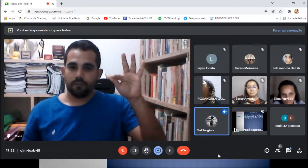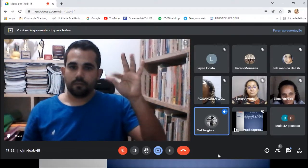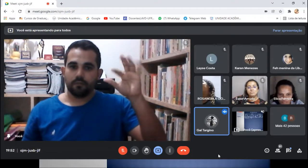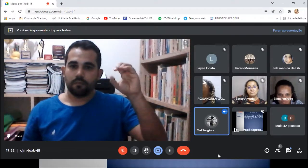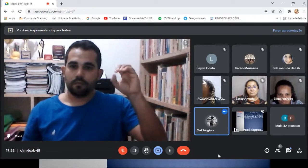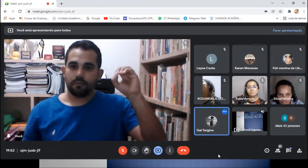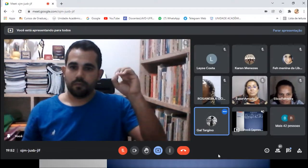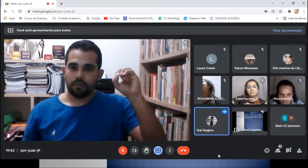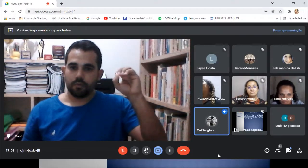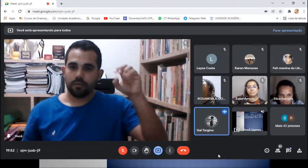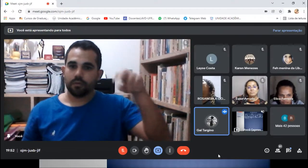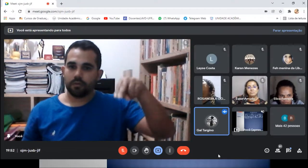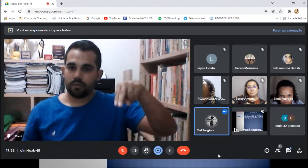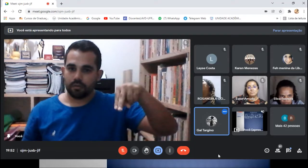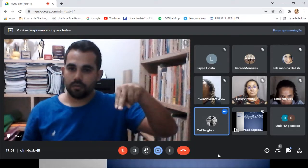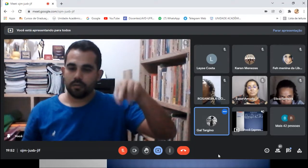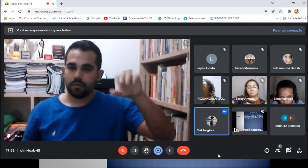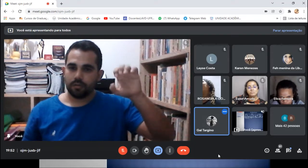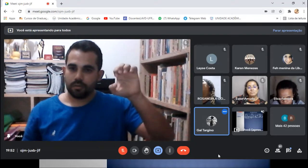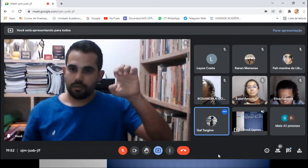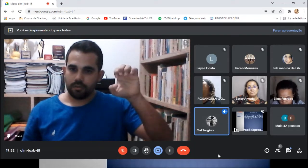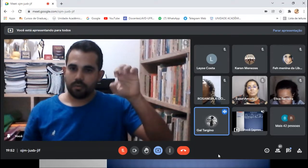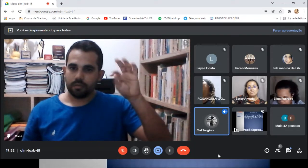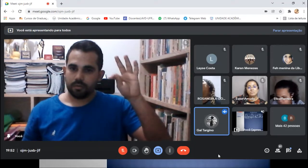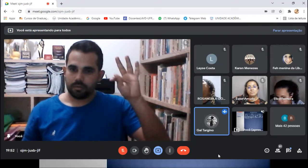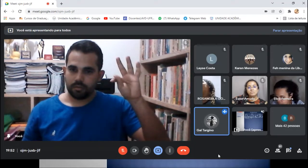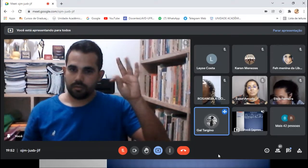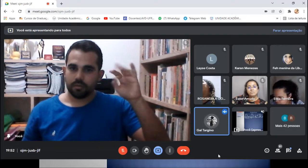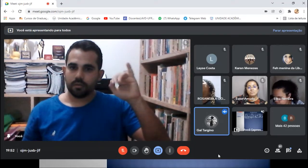Então, viram aí? Agora vamos falar sobre